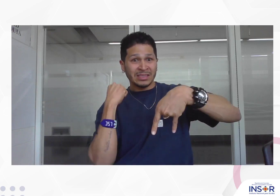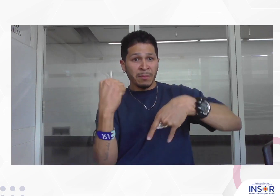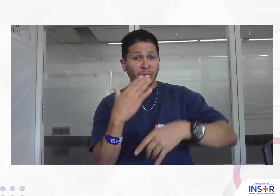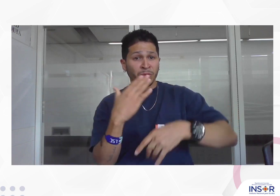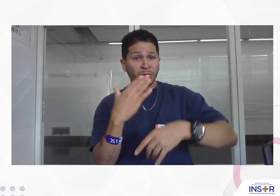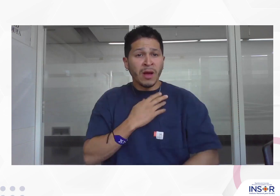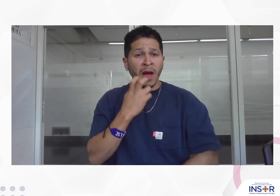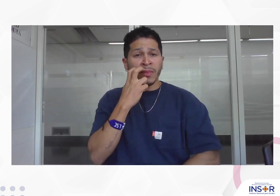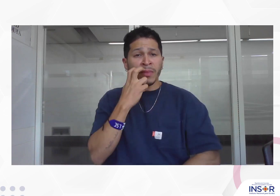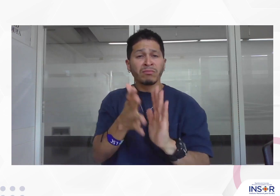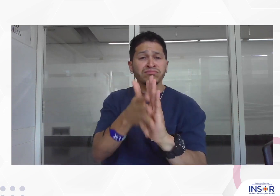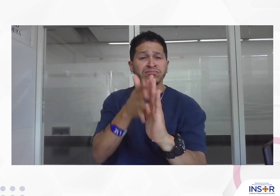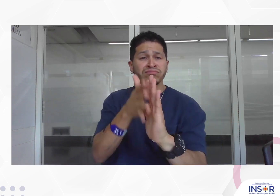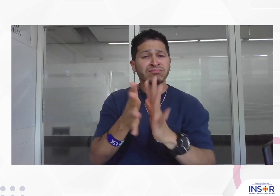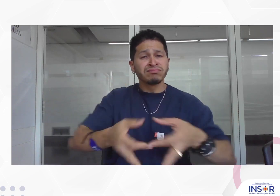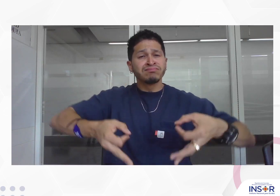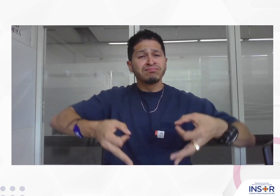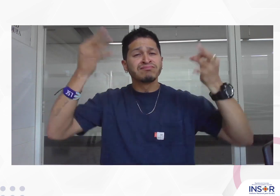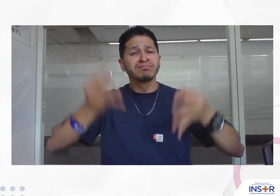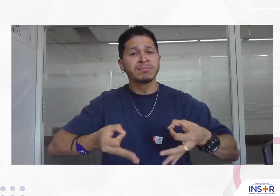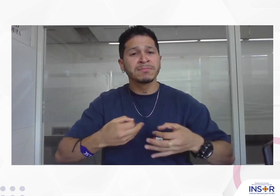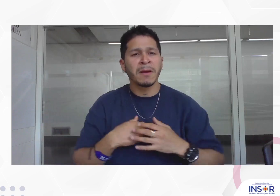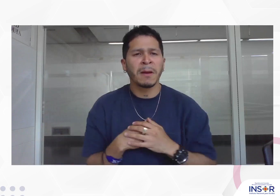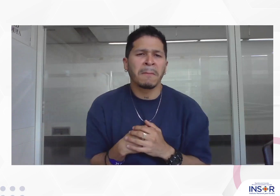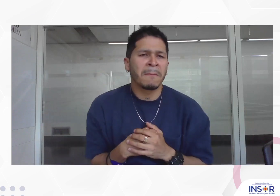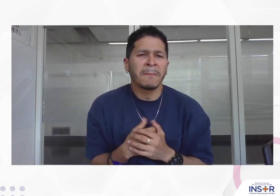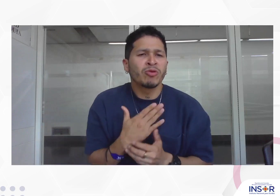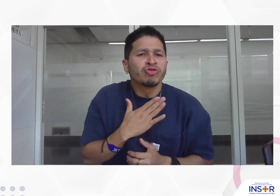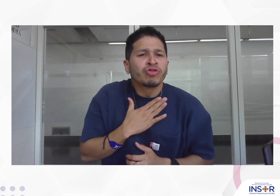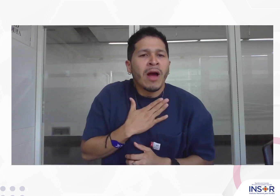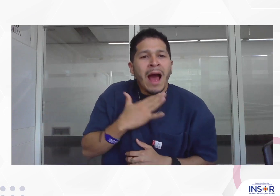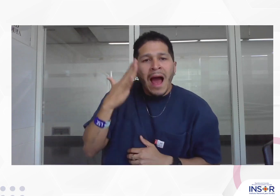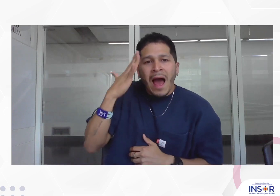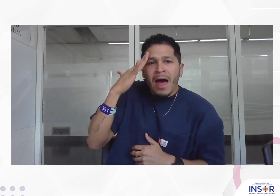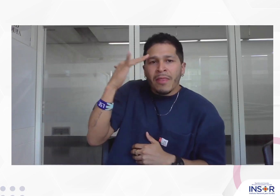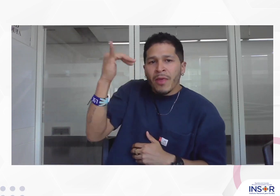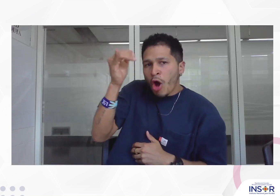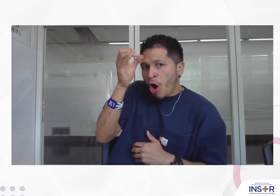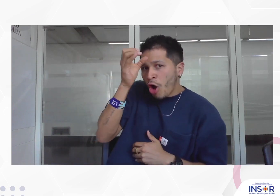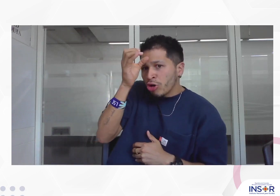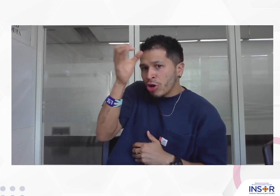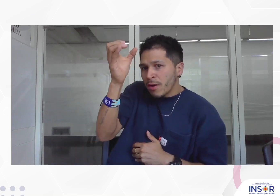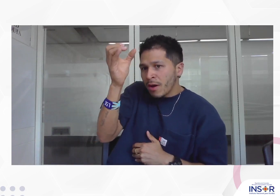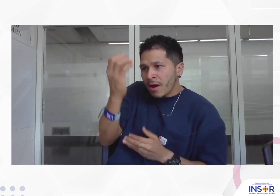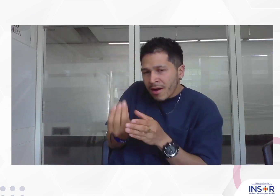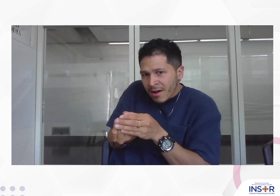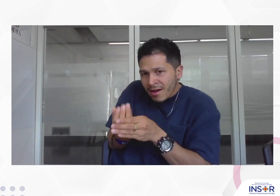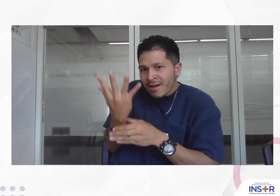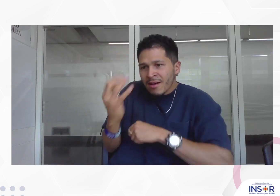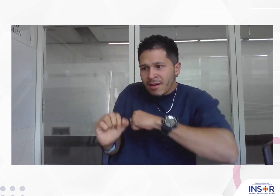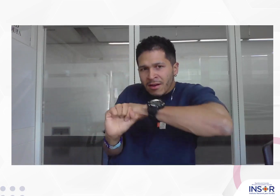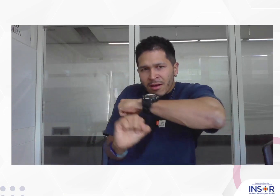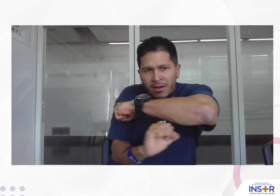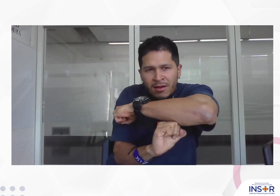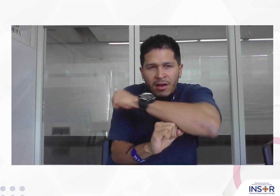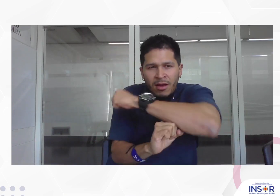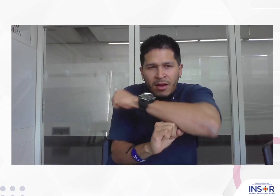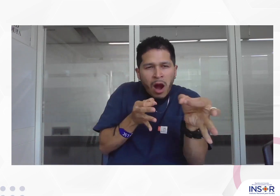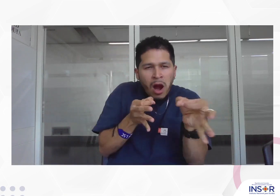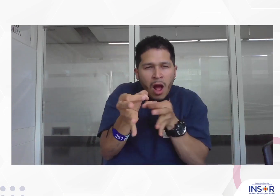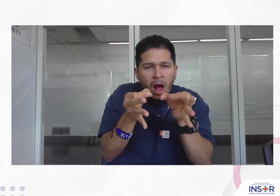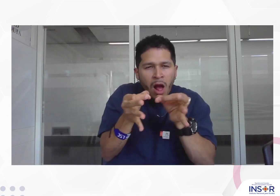el uso de la lengua en todos estos espacios. Por otro lado, lo que quiero mencionar es que en mi conocimiento, en mi